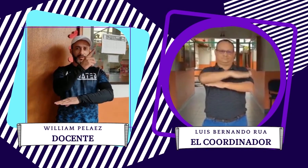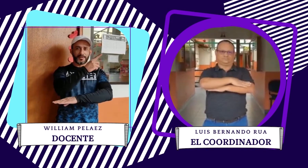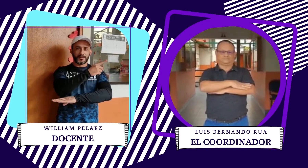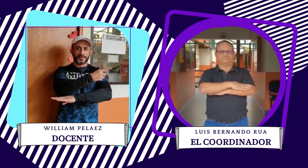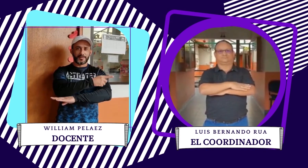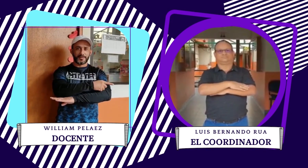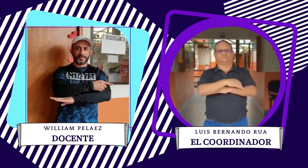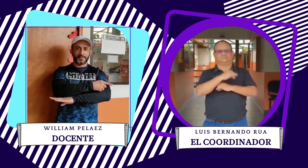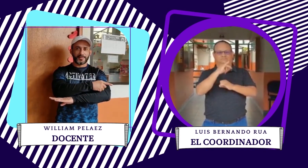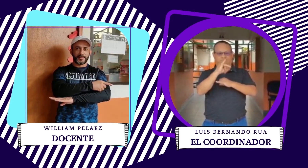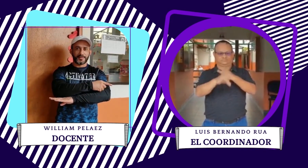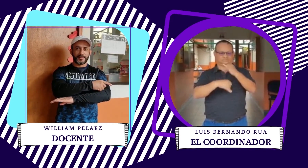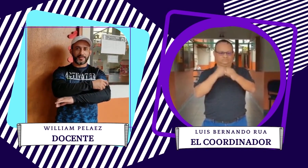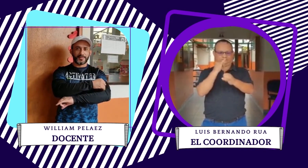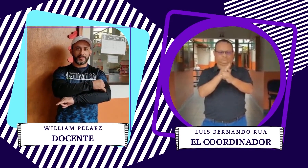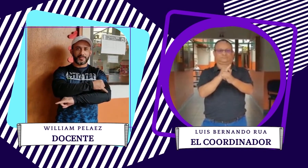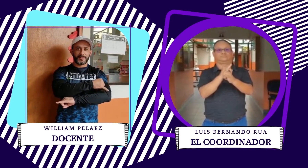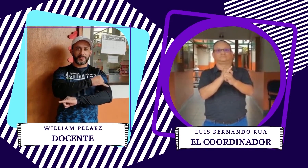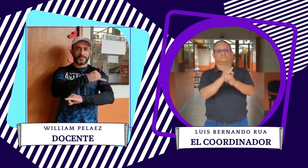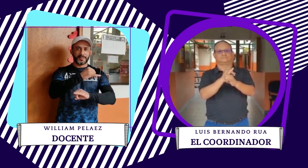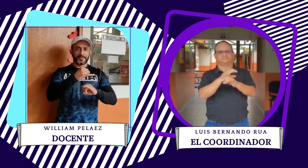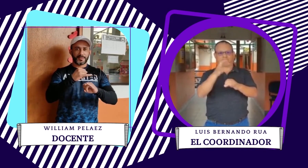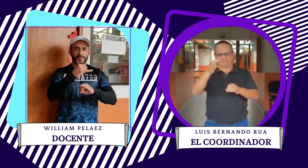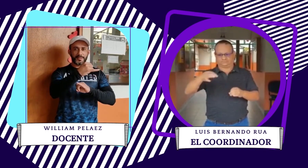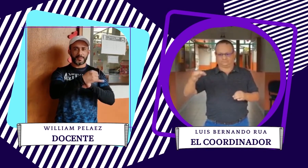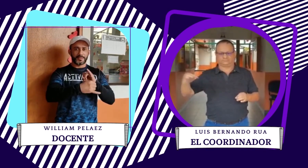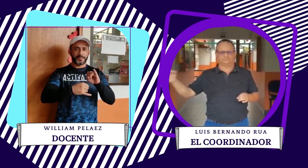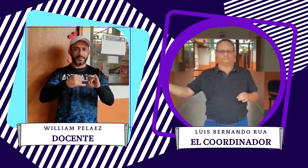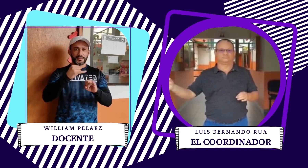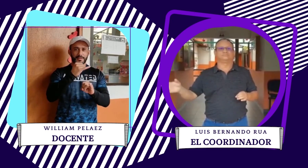¡Feliz Día Internacional de la Persona Sorda!